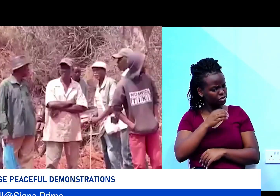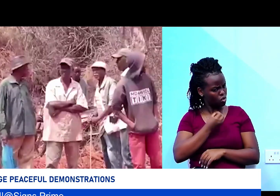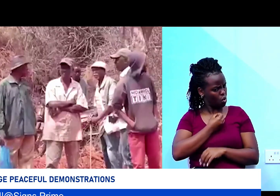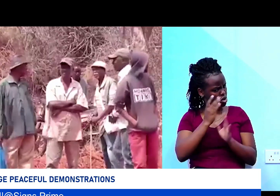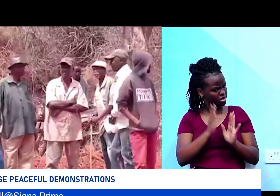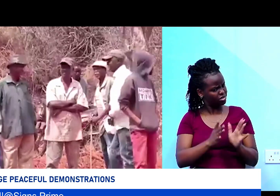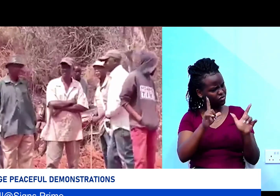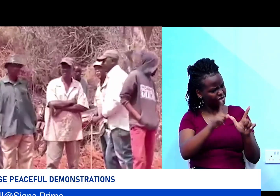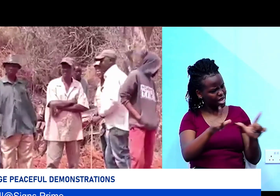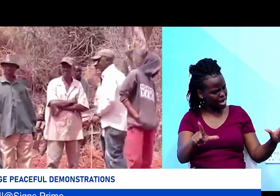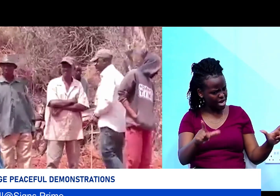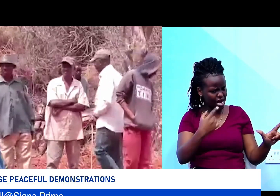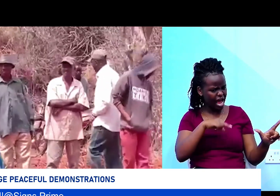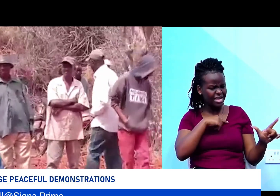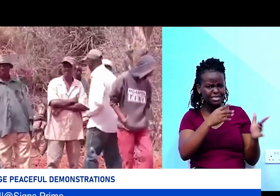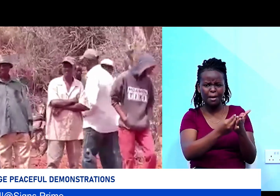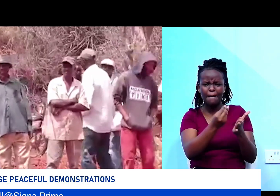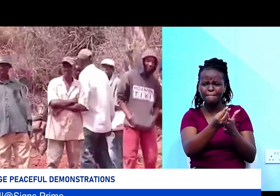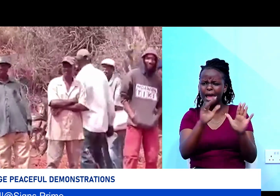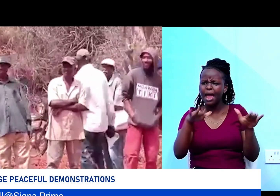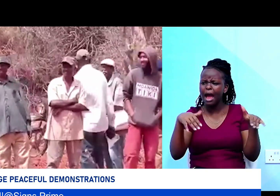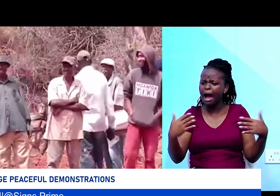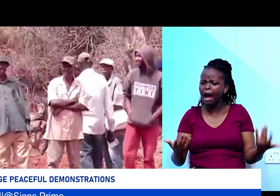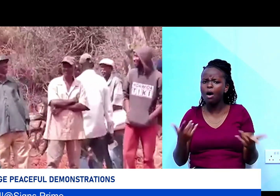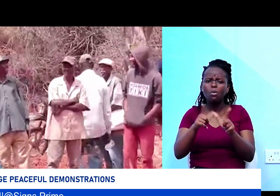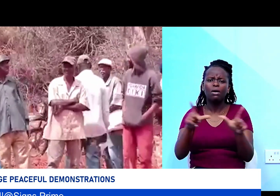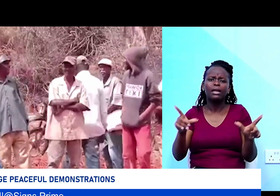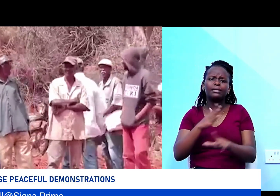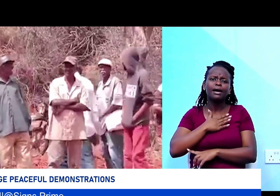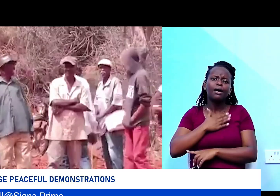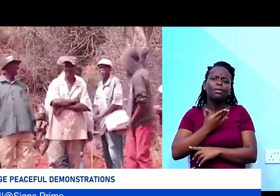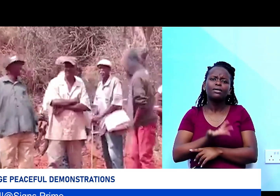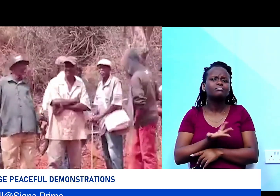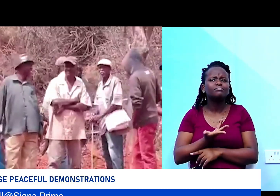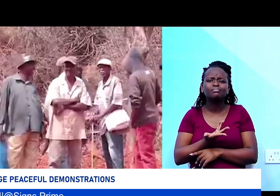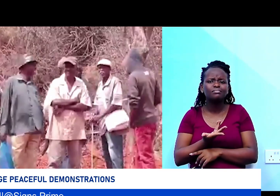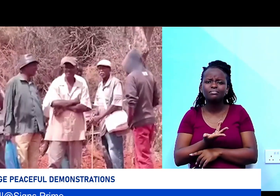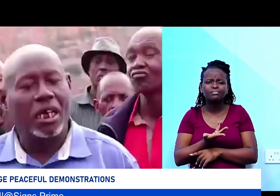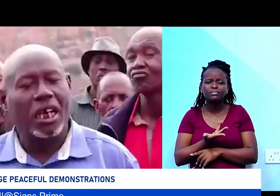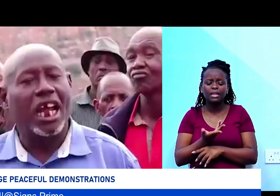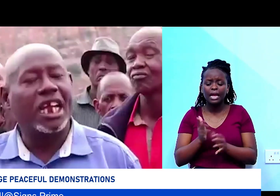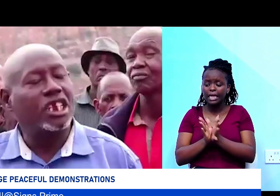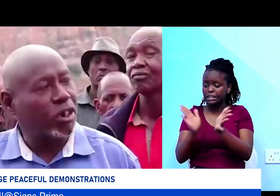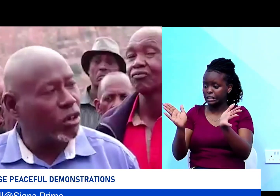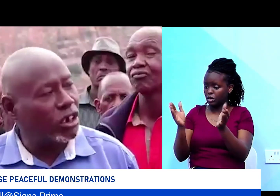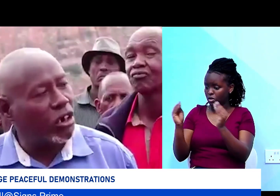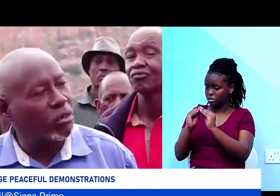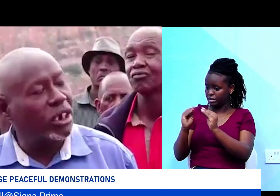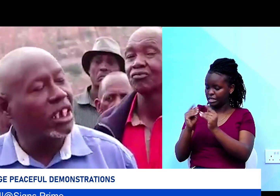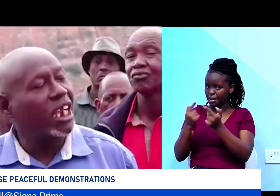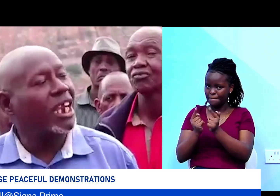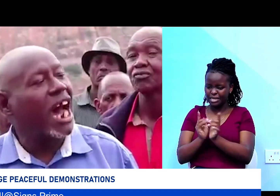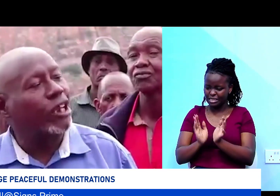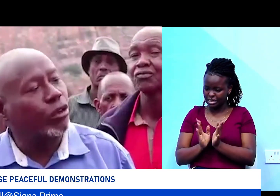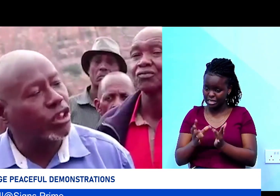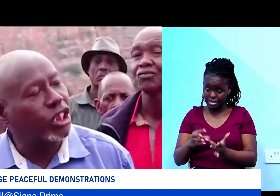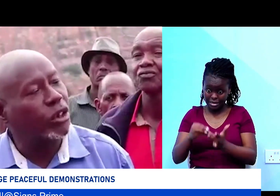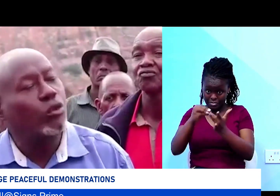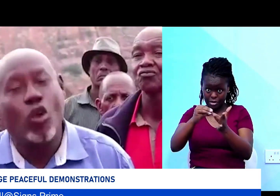Sasa tutanunua vipi shamba yetu wenyewe? Tukaja tukashinda pale, tunaambiwa ni special general meeting. Lakini special general meeting na haturuhusiwi